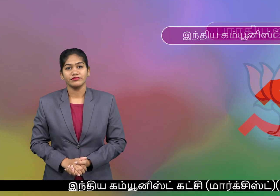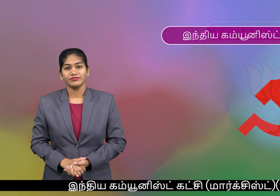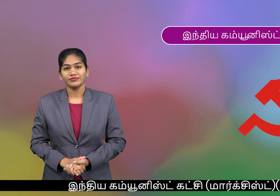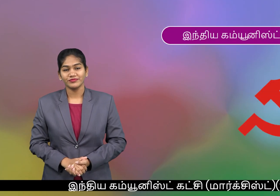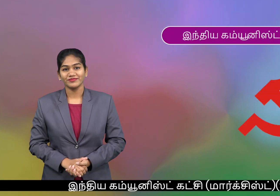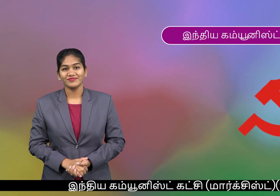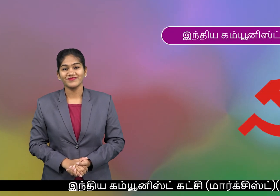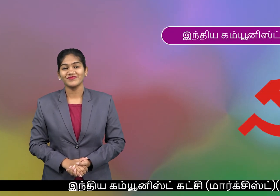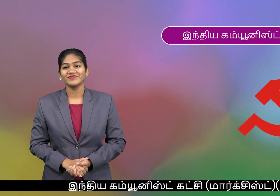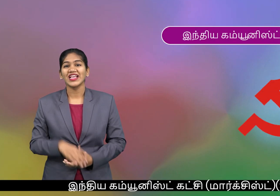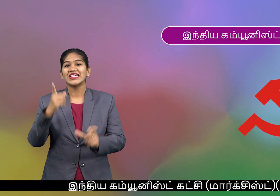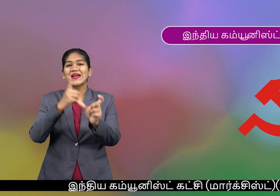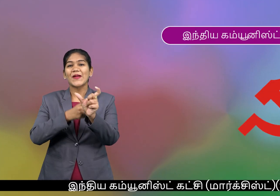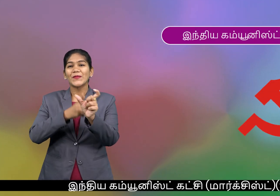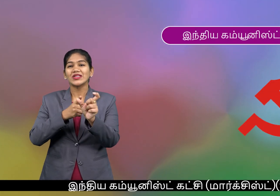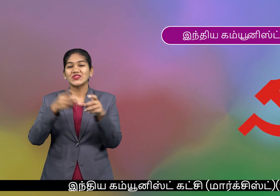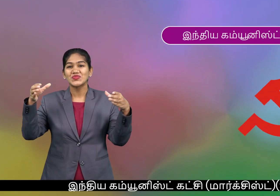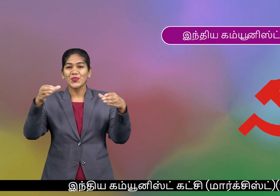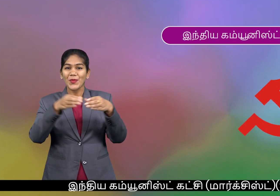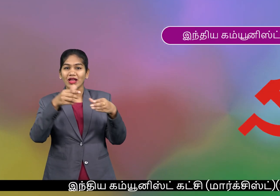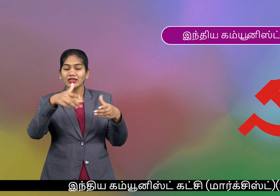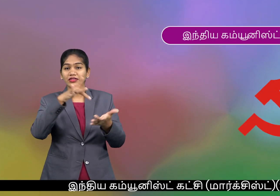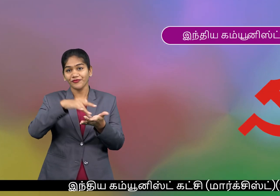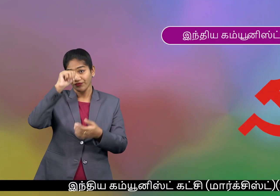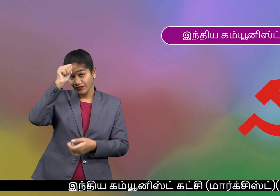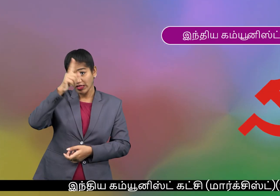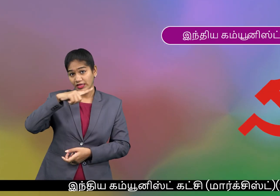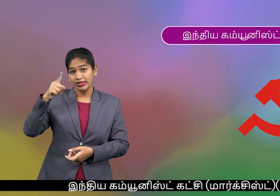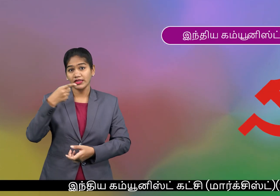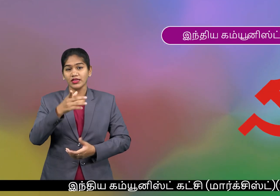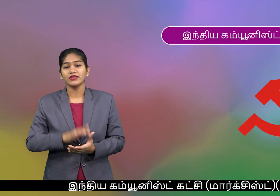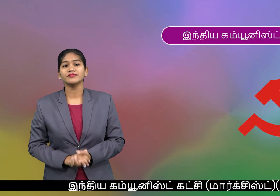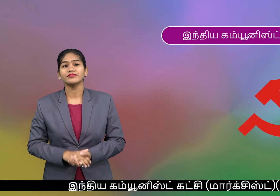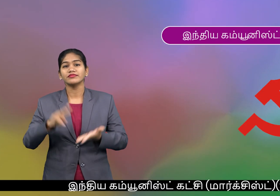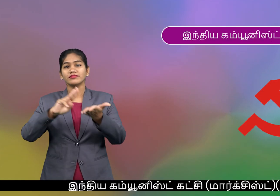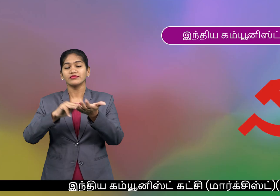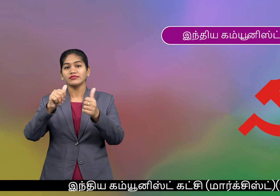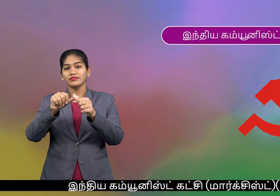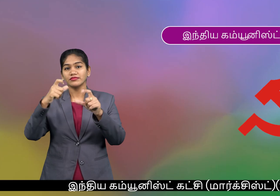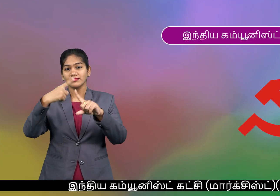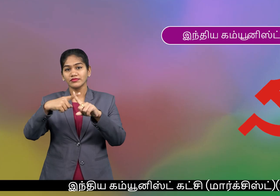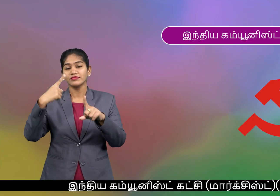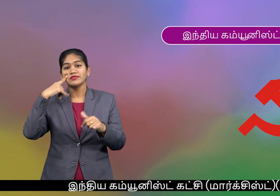இந்திய கம்யூனிஸ்ட் கட்சி, அதாவது மார்க்சிஸ்ட், அதாவது சிபிஐ